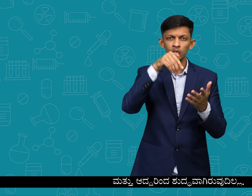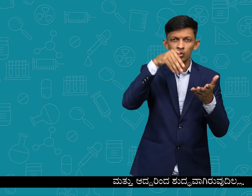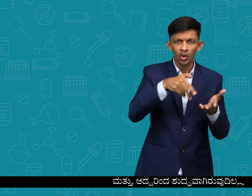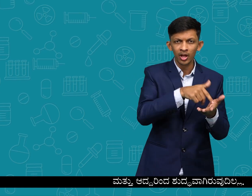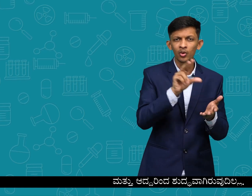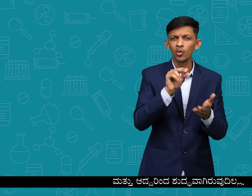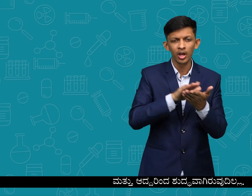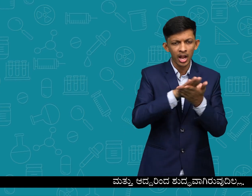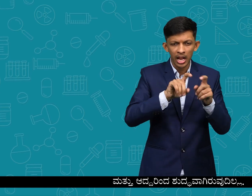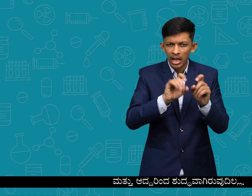ಶುದ್ಧವಾಗಿರುವುದಿಲ್ಲ.